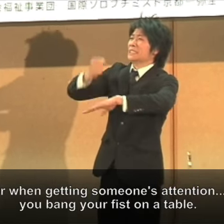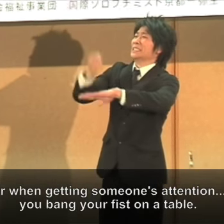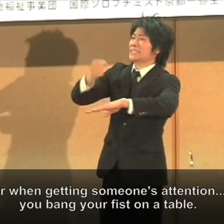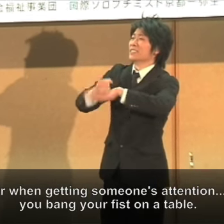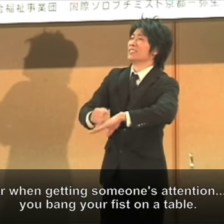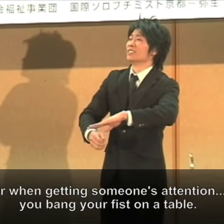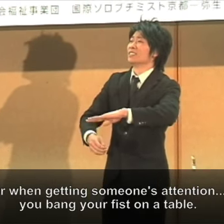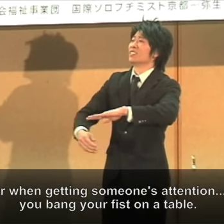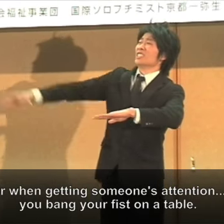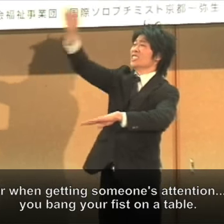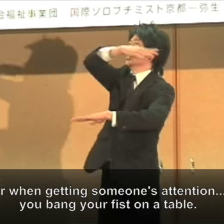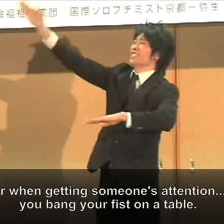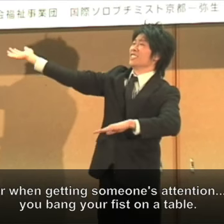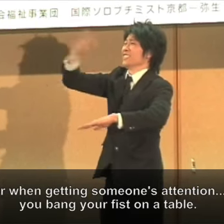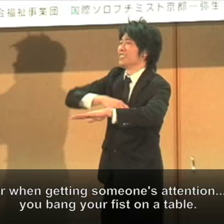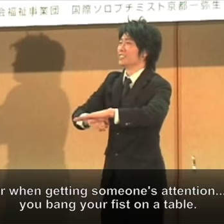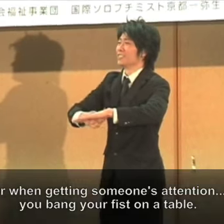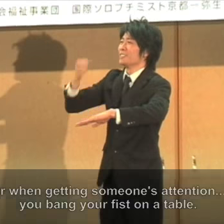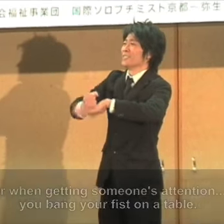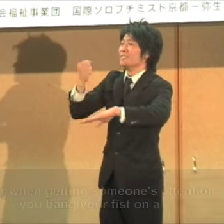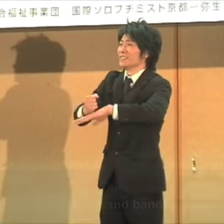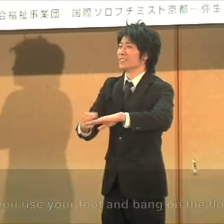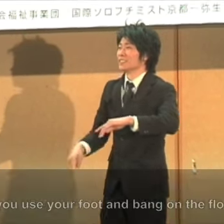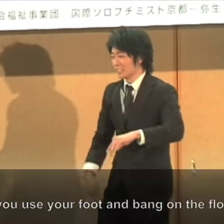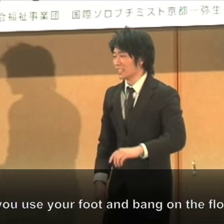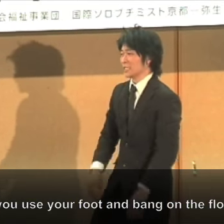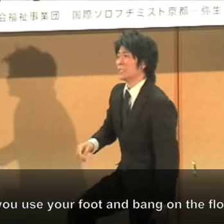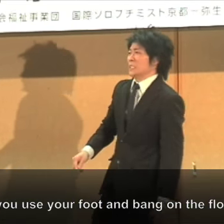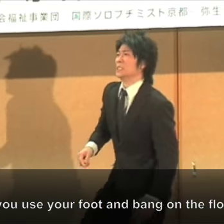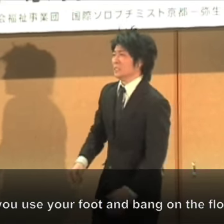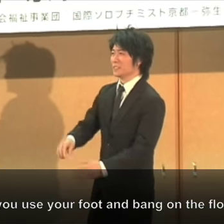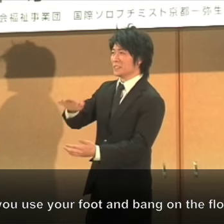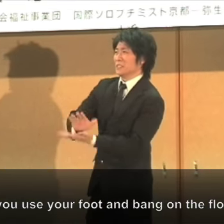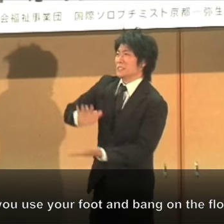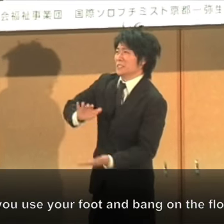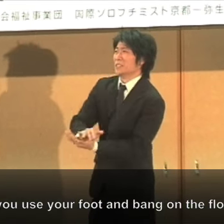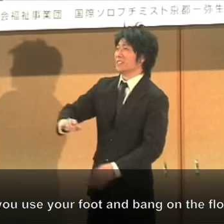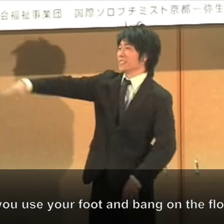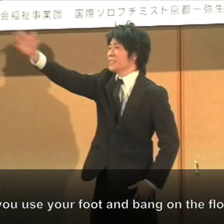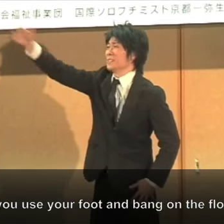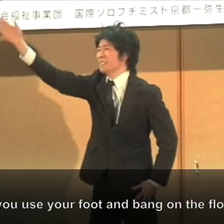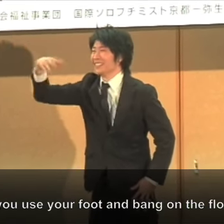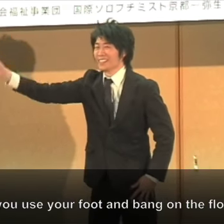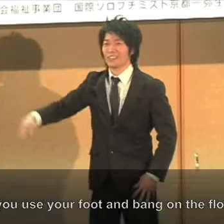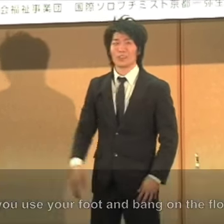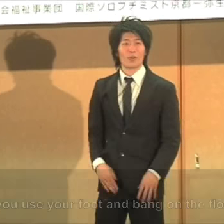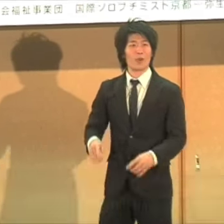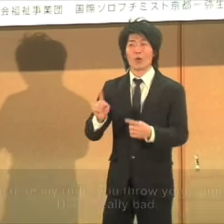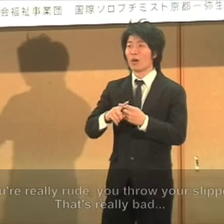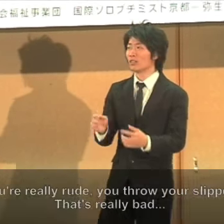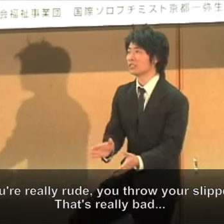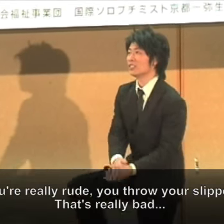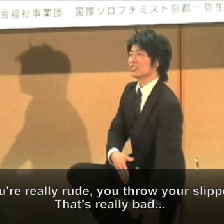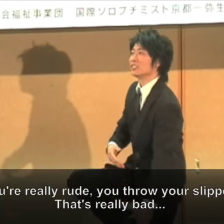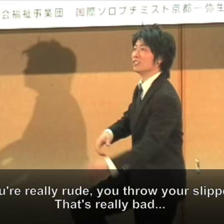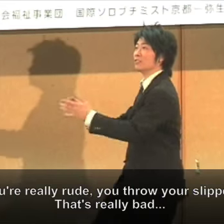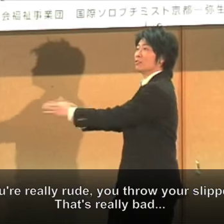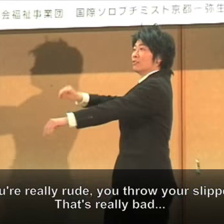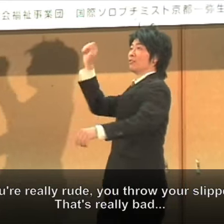机を叩いて呼んだり、おーい叩いて、また足で床を踏み鳴らしたり、例えば